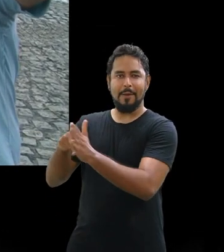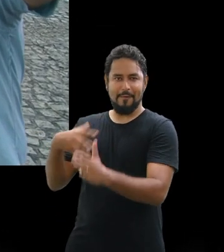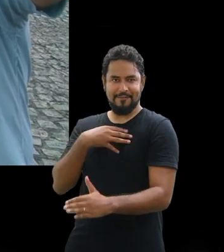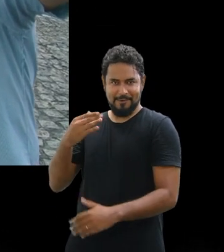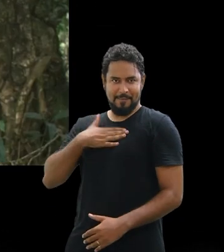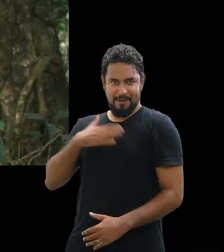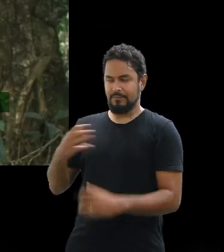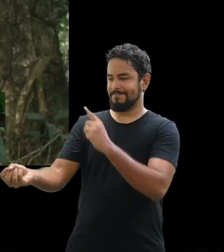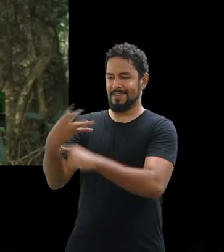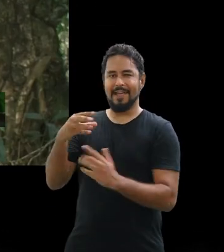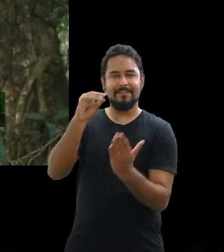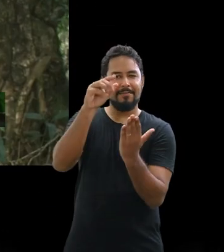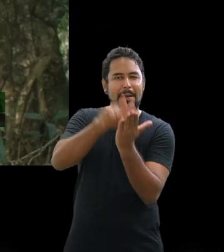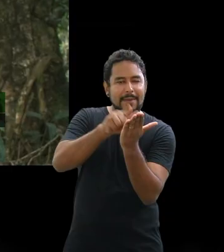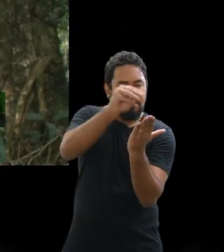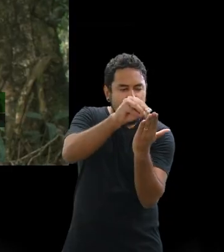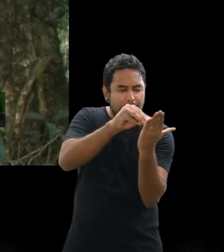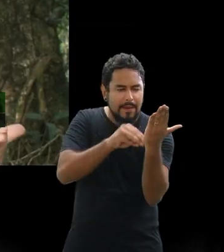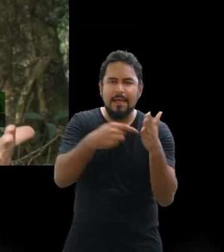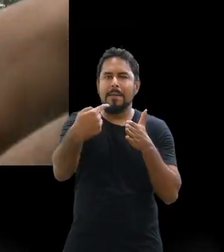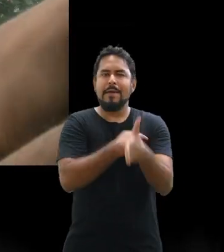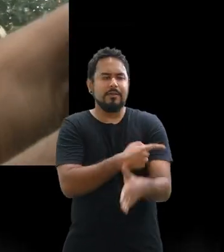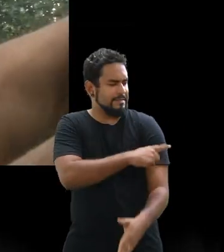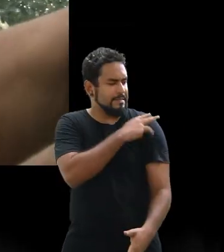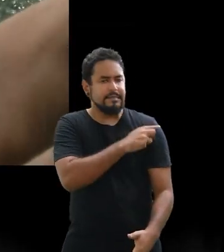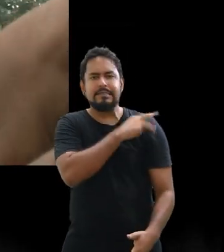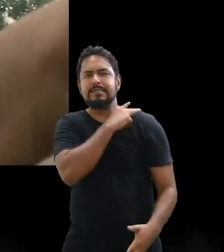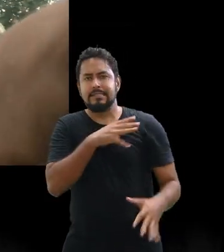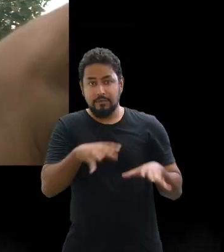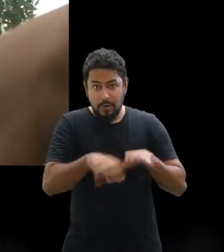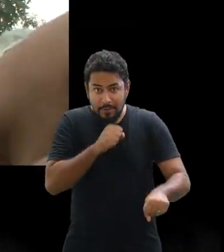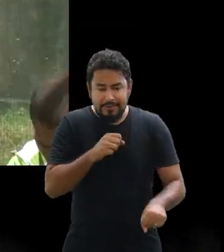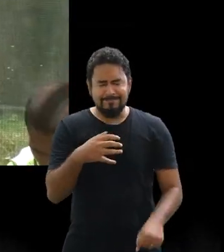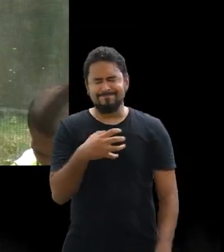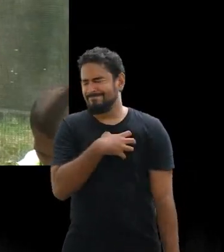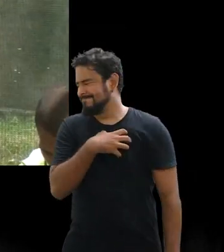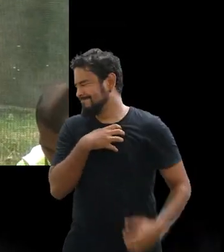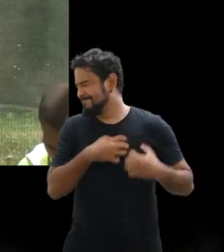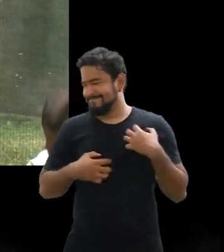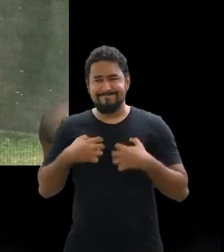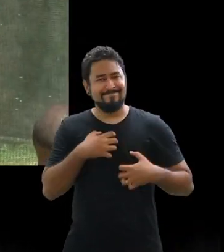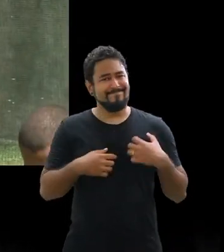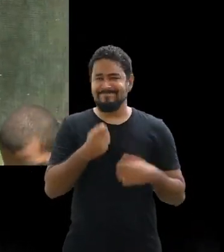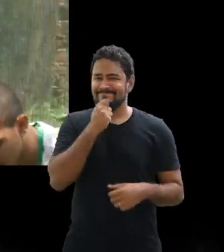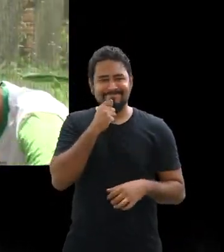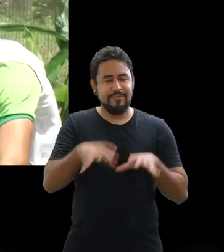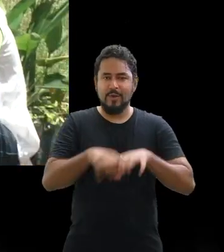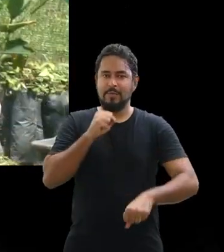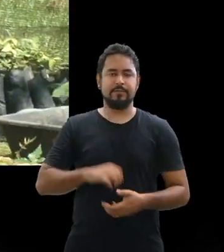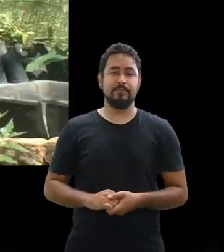fiz quando se tinha uma ficha escolar mesmo dos meus filhos para preencher, né? Aí quando grau de escolaridade, ai, doía no coração quando eu tinha que